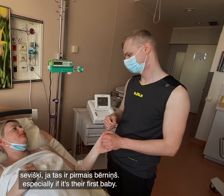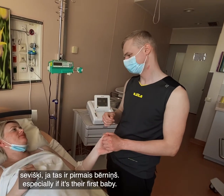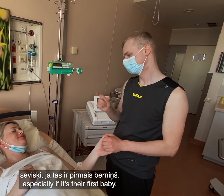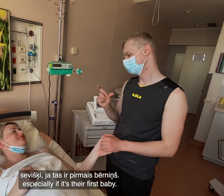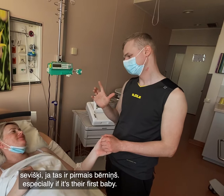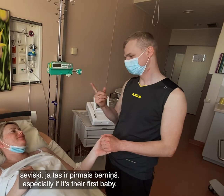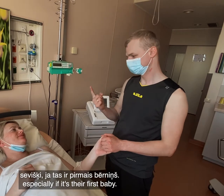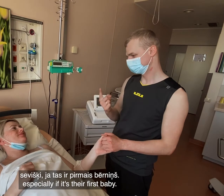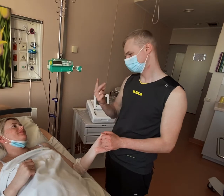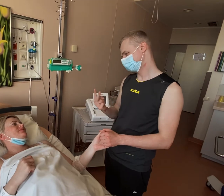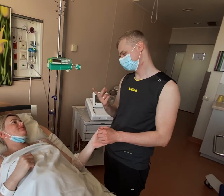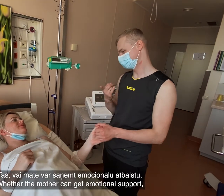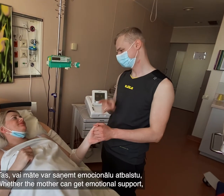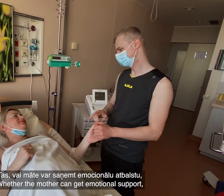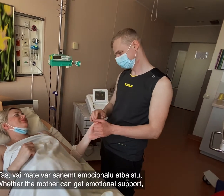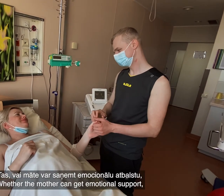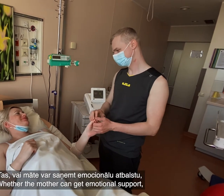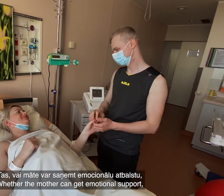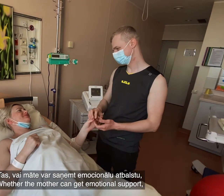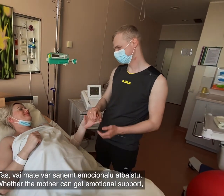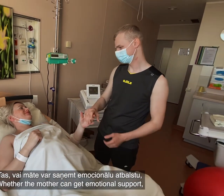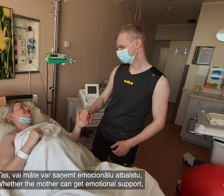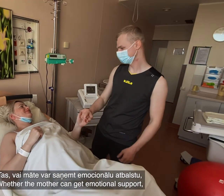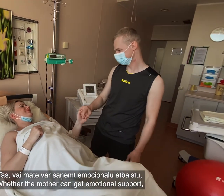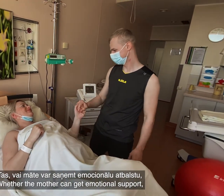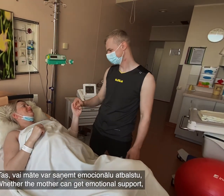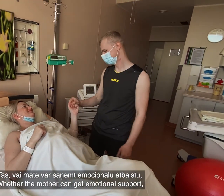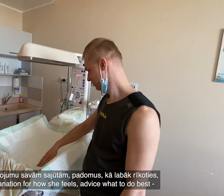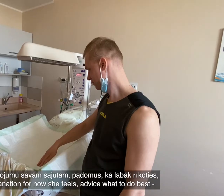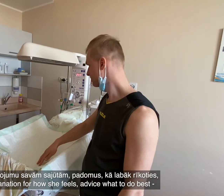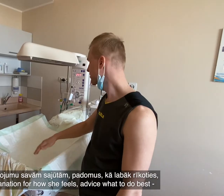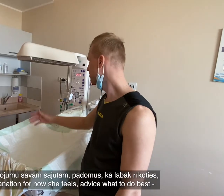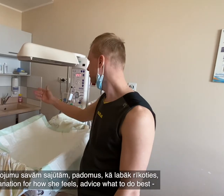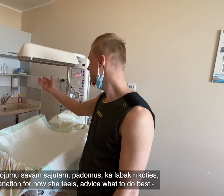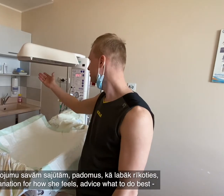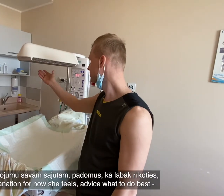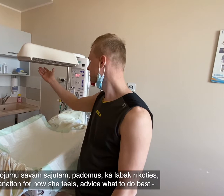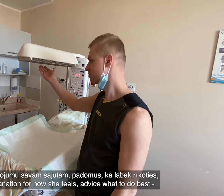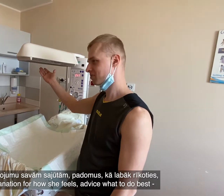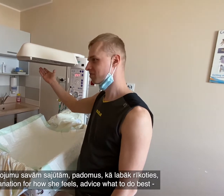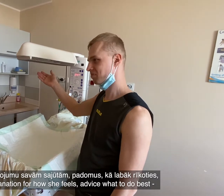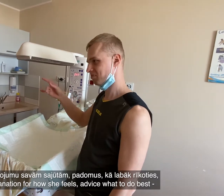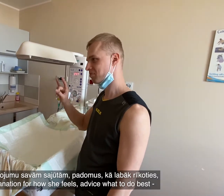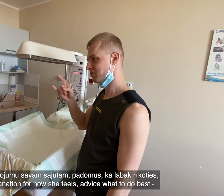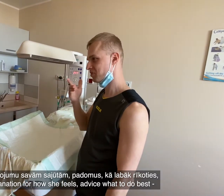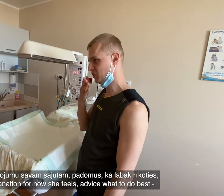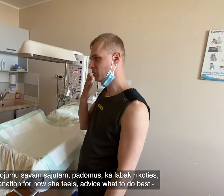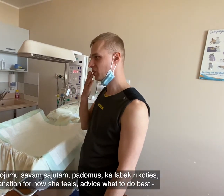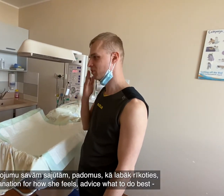ir pirmais bērniņš. Tas, vai māte var saņemt emocionālu atbalstu, skaidrojumu savām sajūtām, padomus, kā labāk rīkoties,